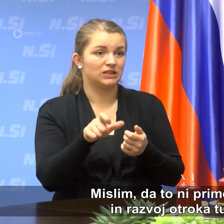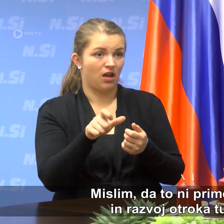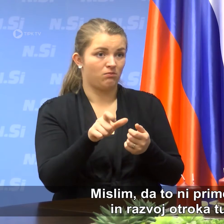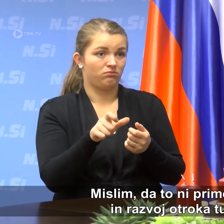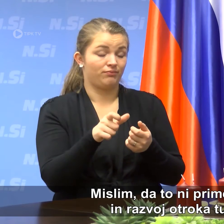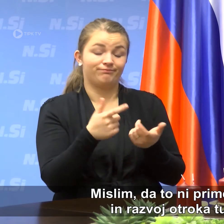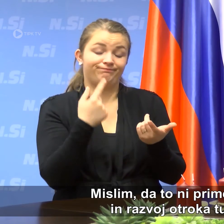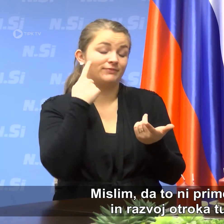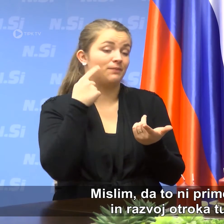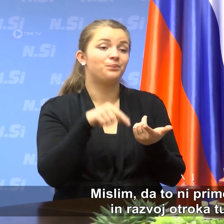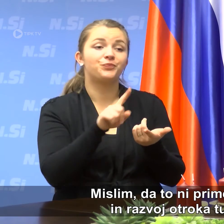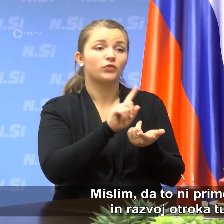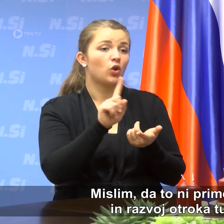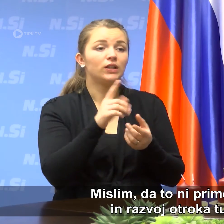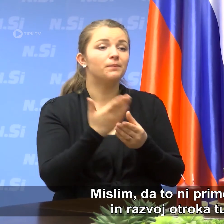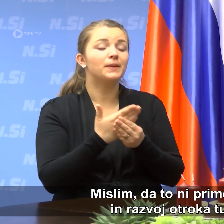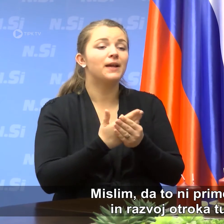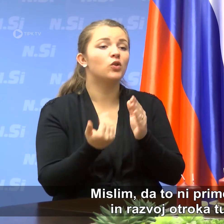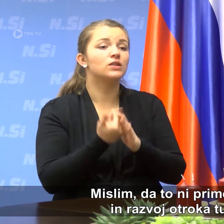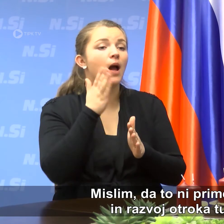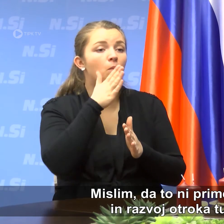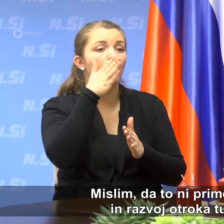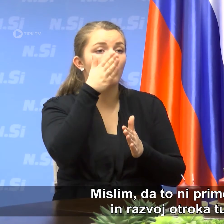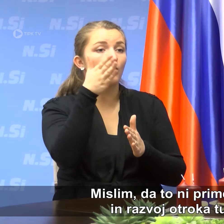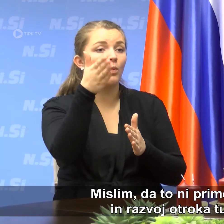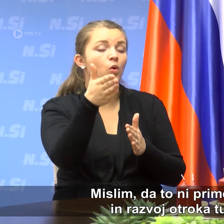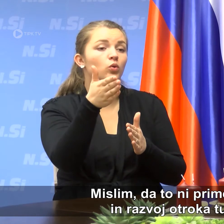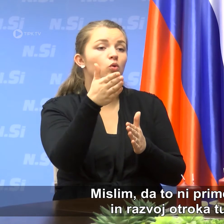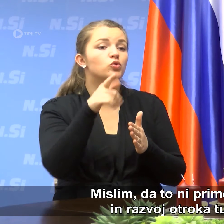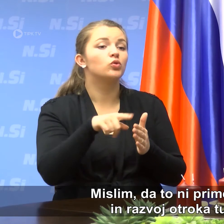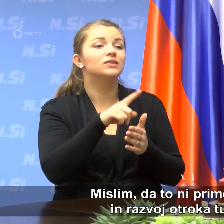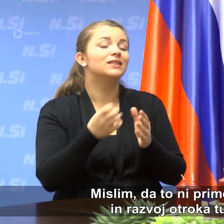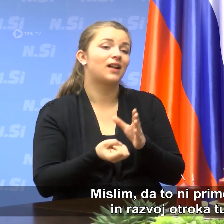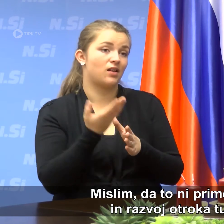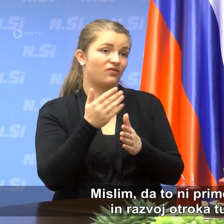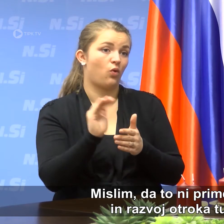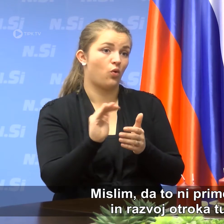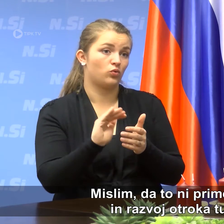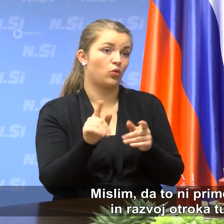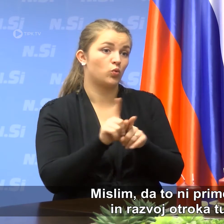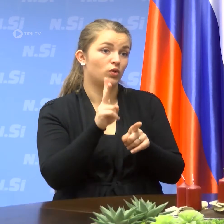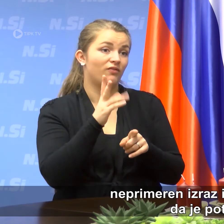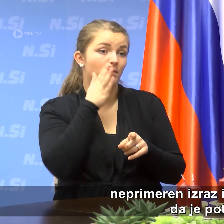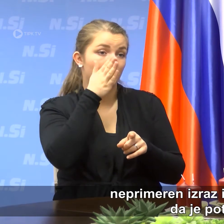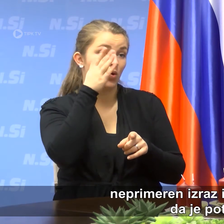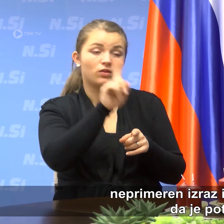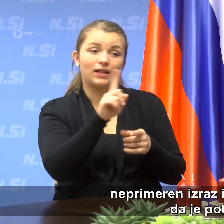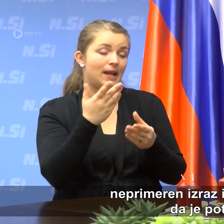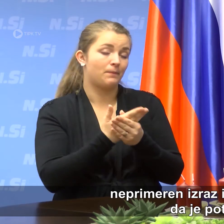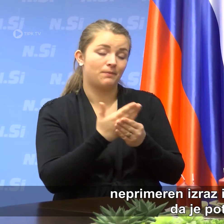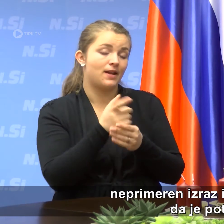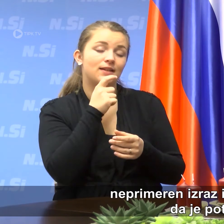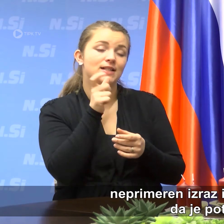da to ni primerno za bodočnost in razvoj otrok, tudi v prihodnje